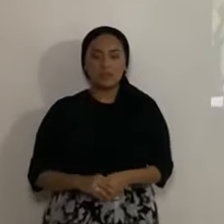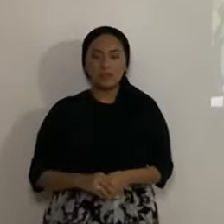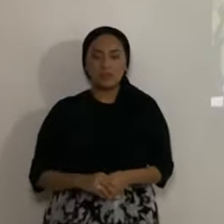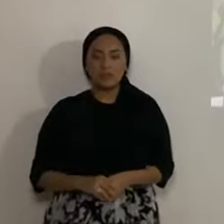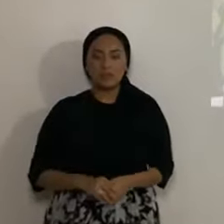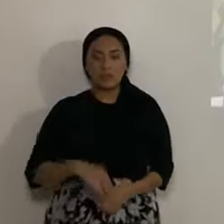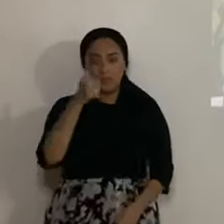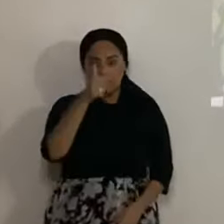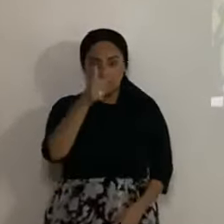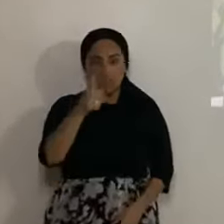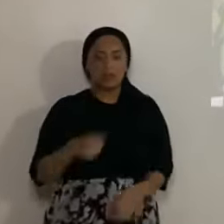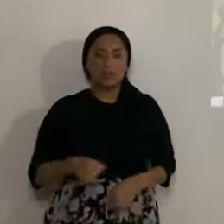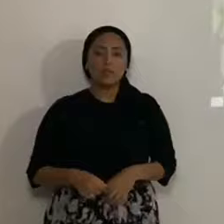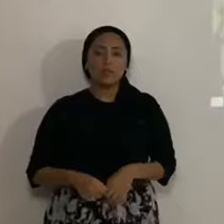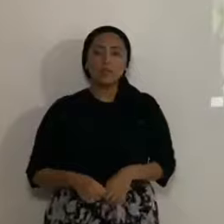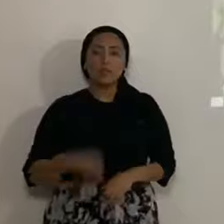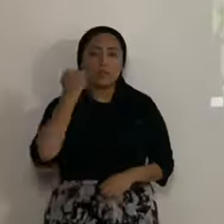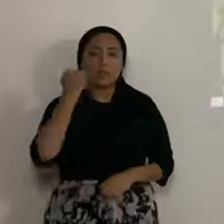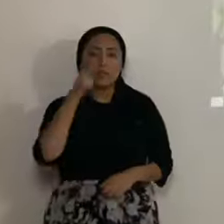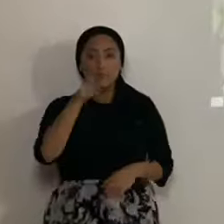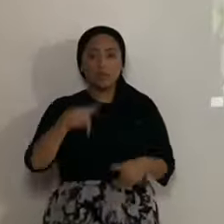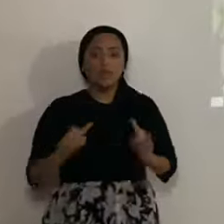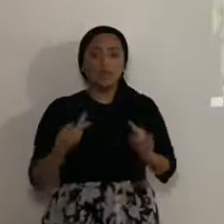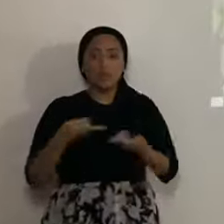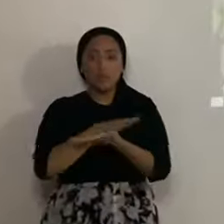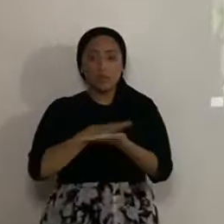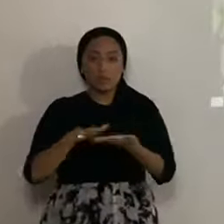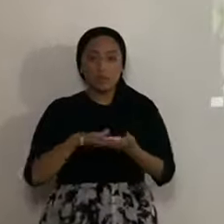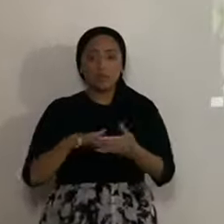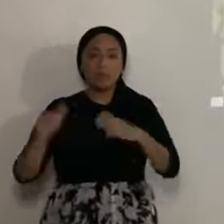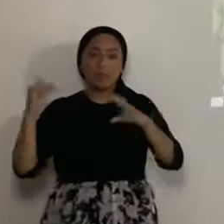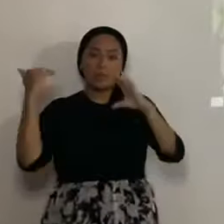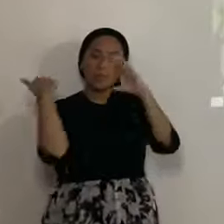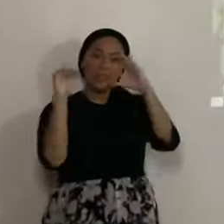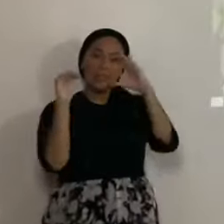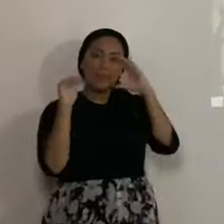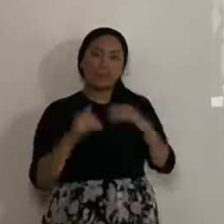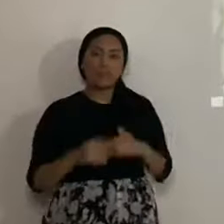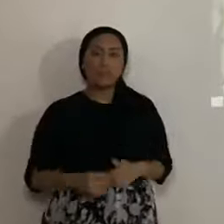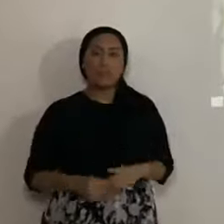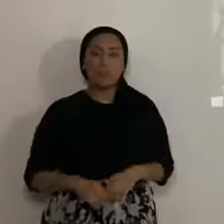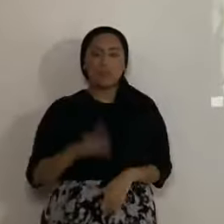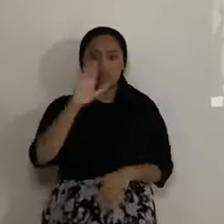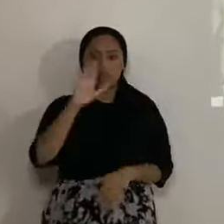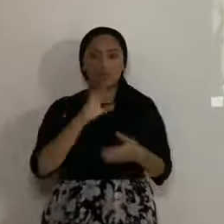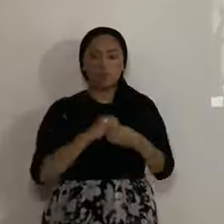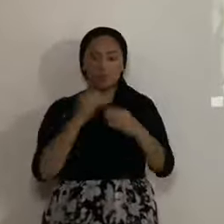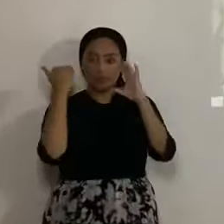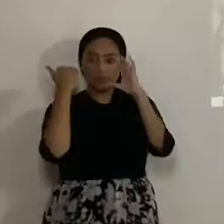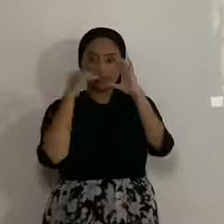mismo, si eres un santo, envías tus mensajes,